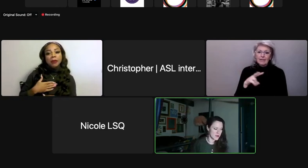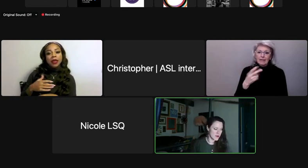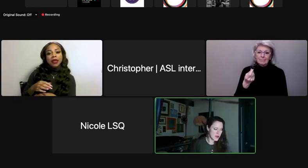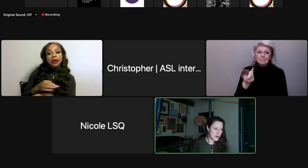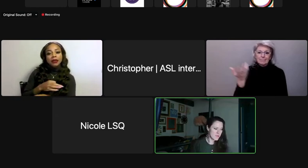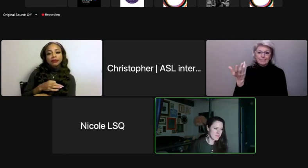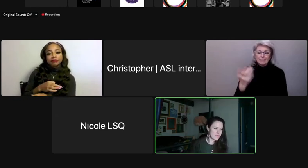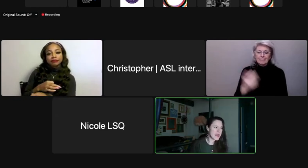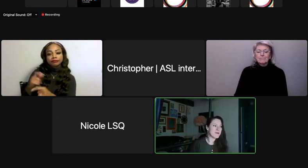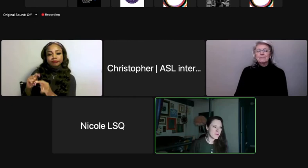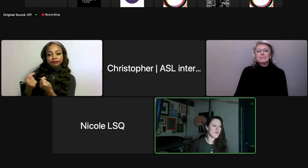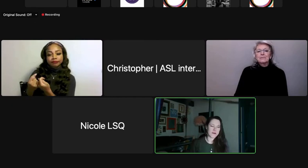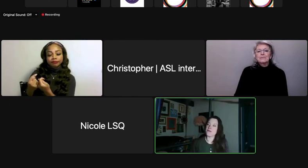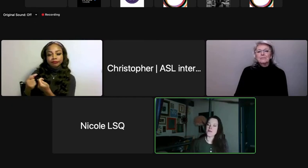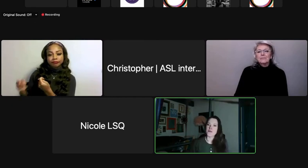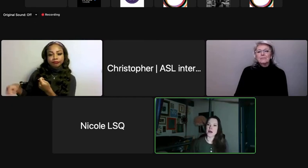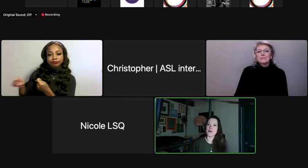et